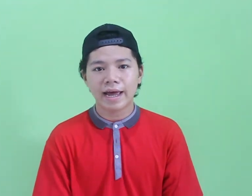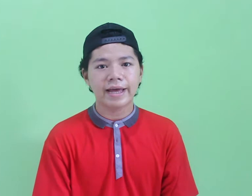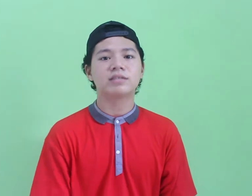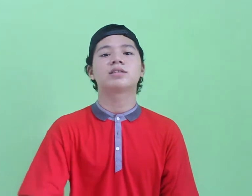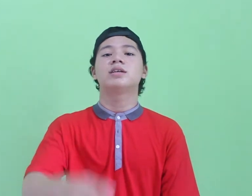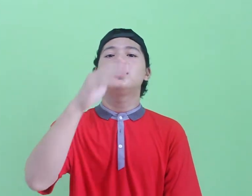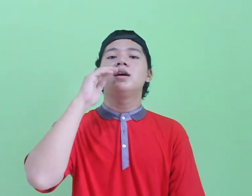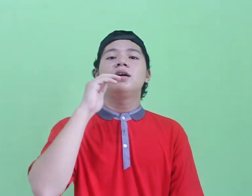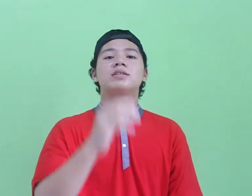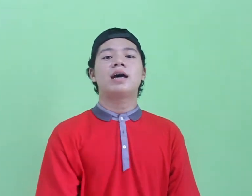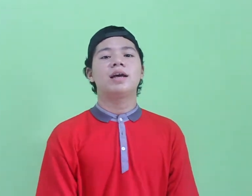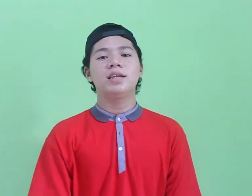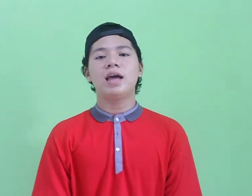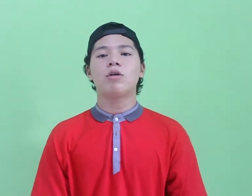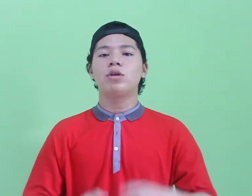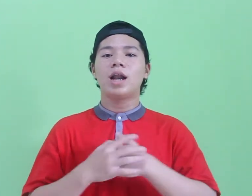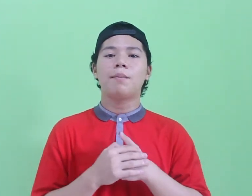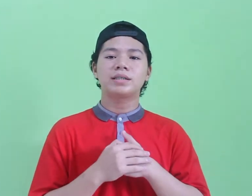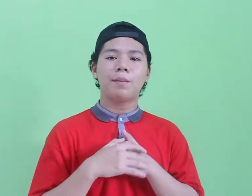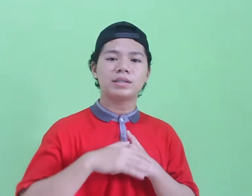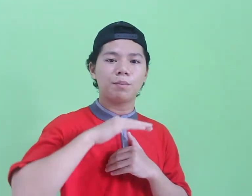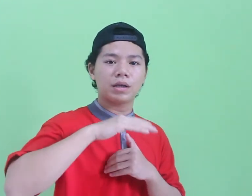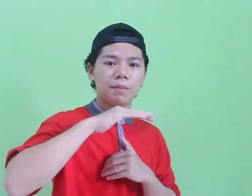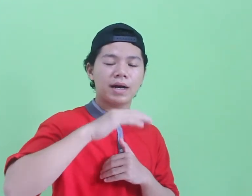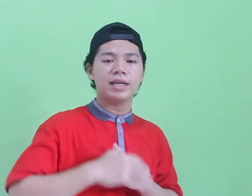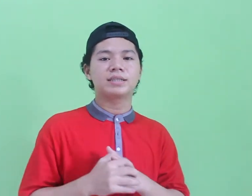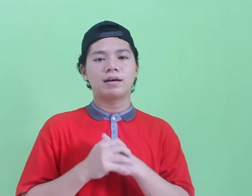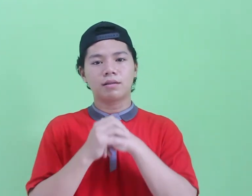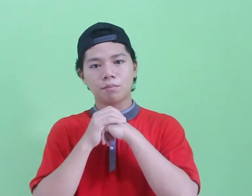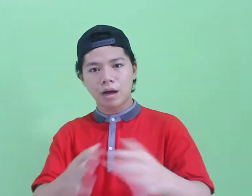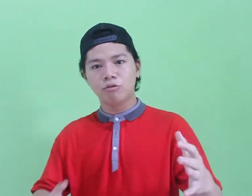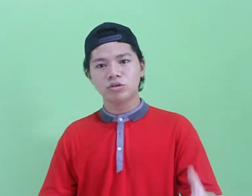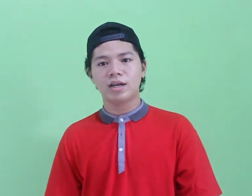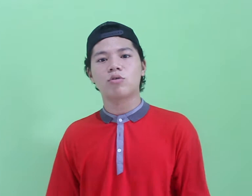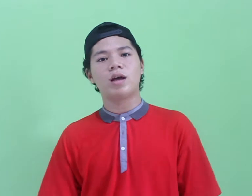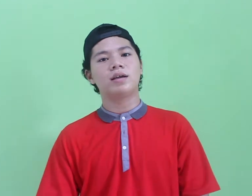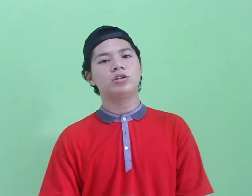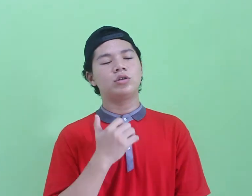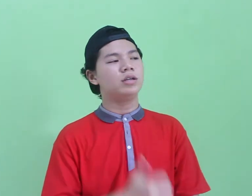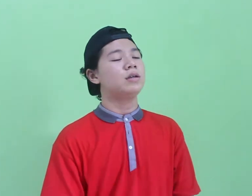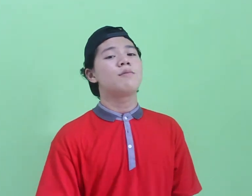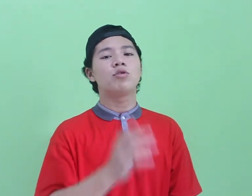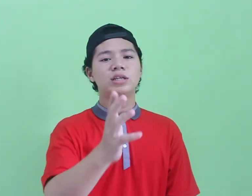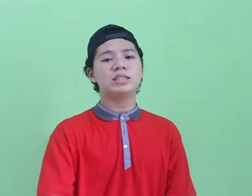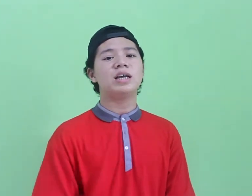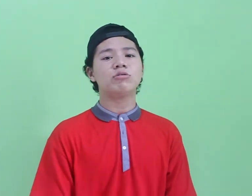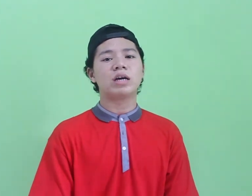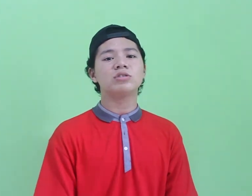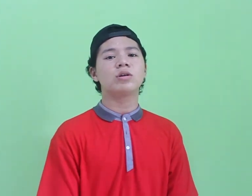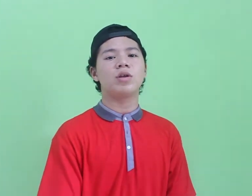guys, sekarang ini aku dalam masa-masa perkembangan yang sangat bagus, dan aku yakin ini sudah buktinya saja aku sekarang sudah mulai